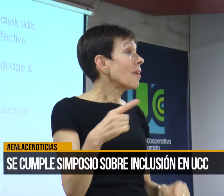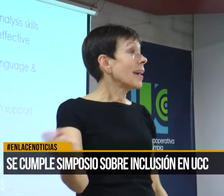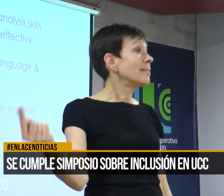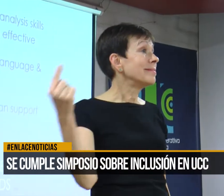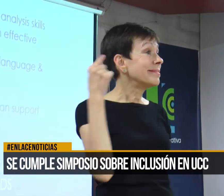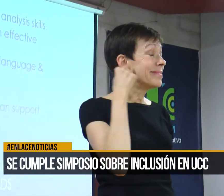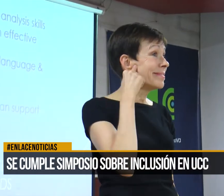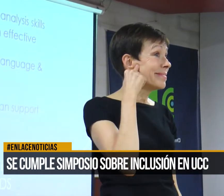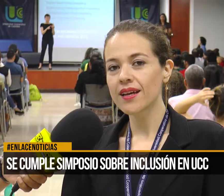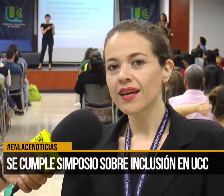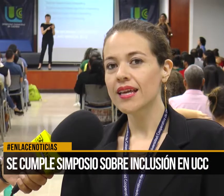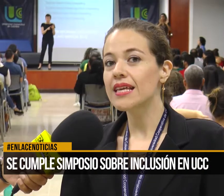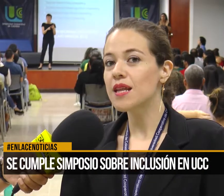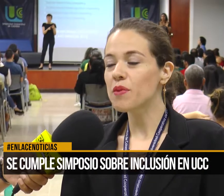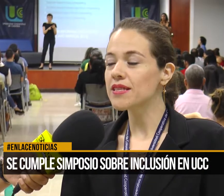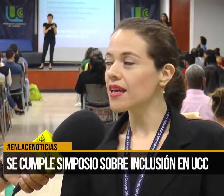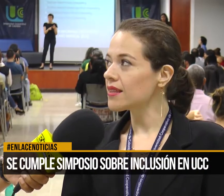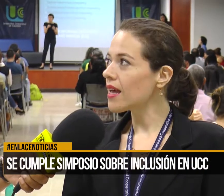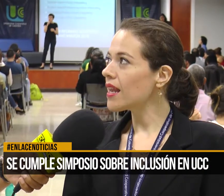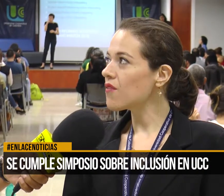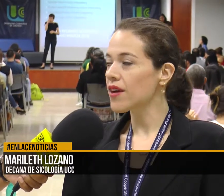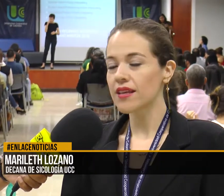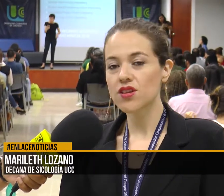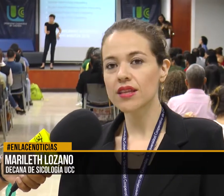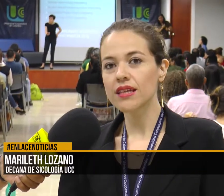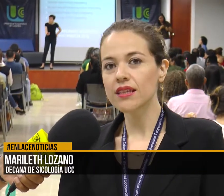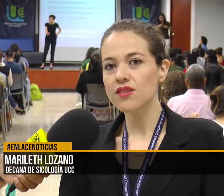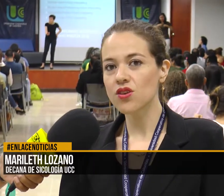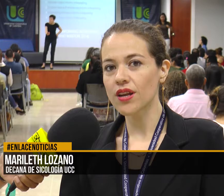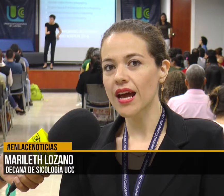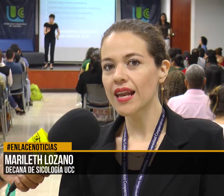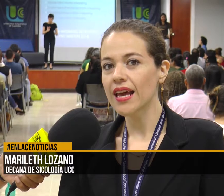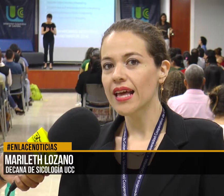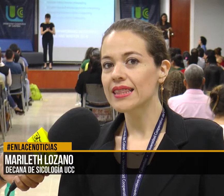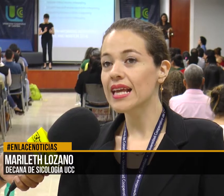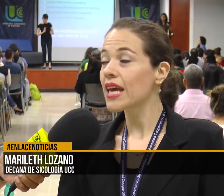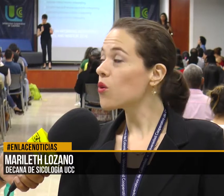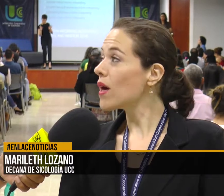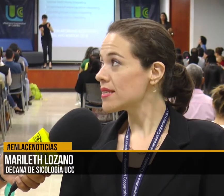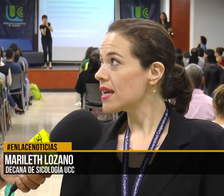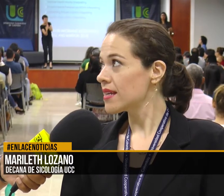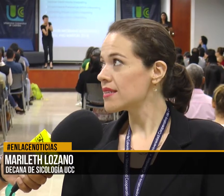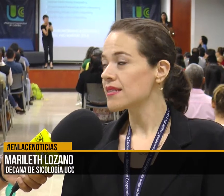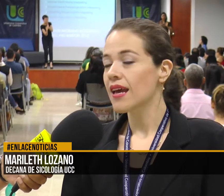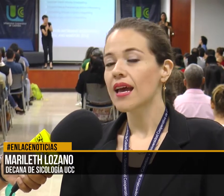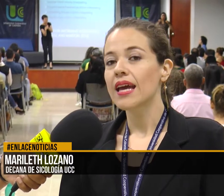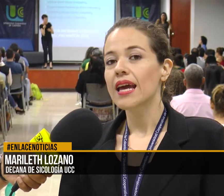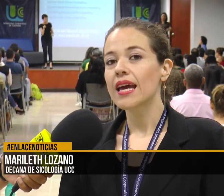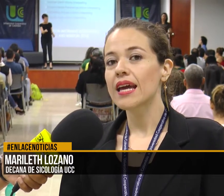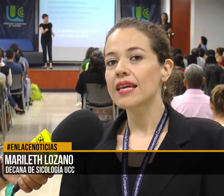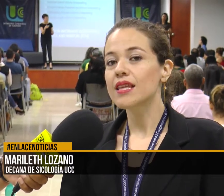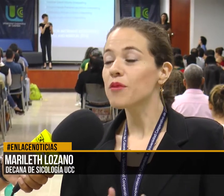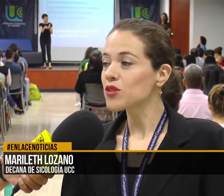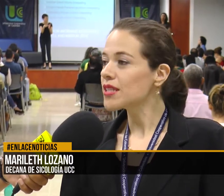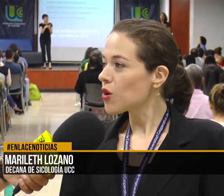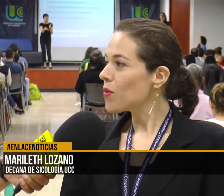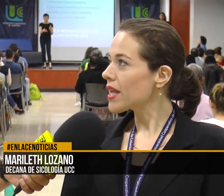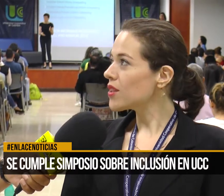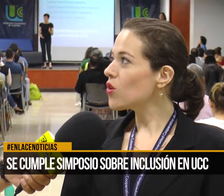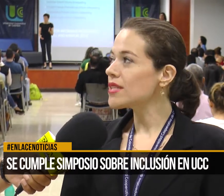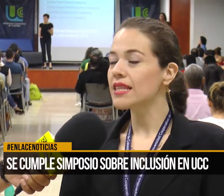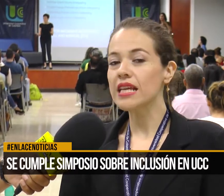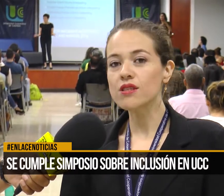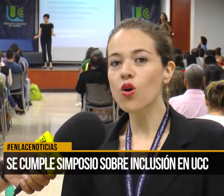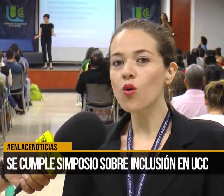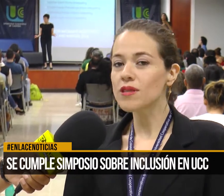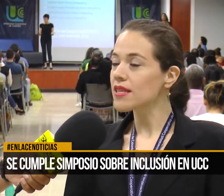Universidad de Calgary, Alemania, y es la presidenta de la Federación Internacional de Lengua de Señas. También nos está